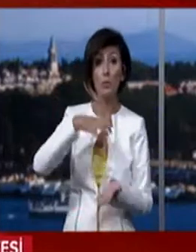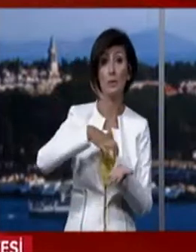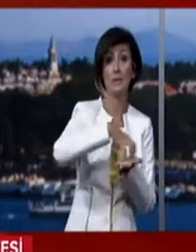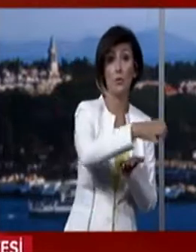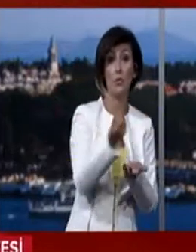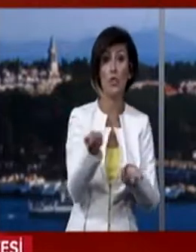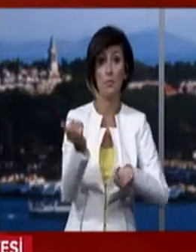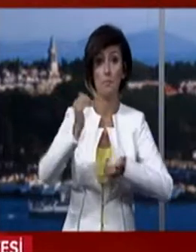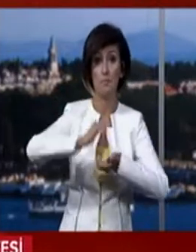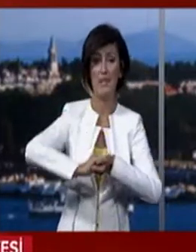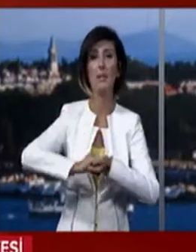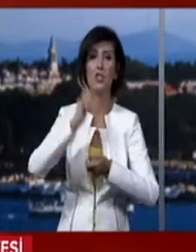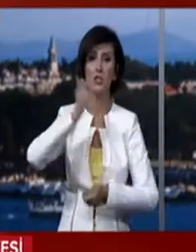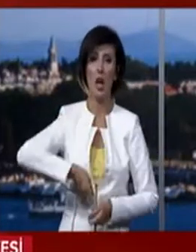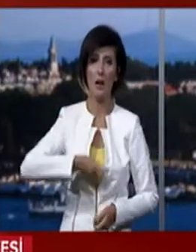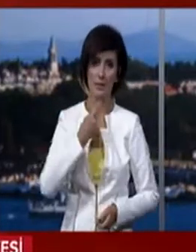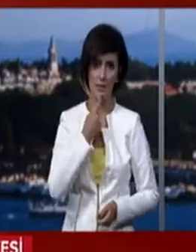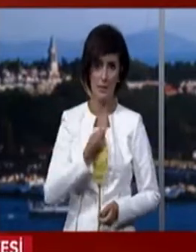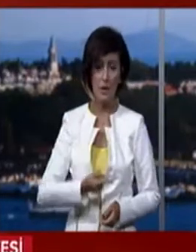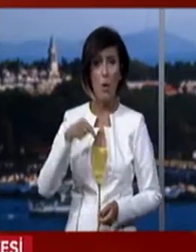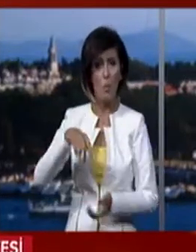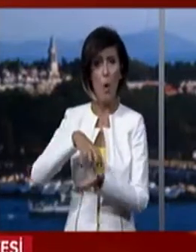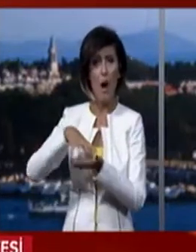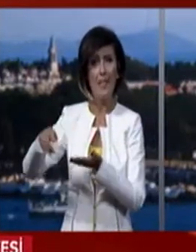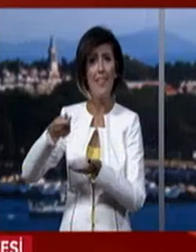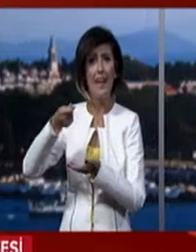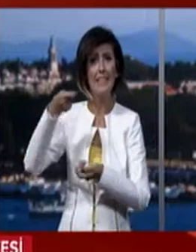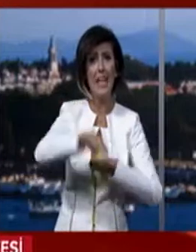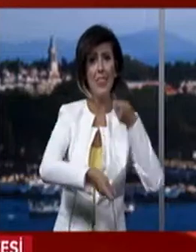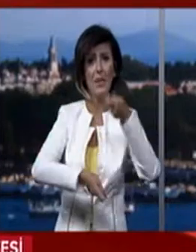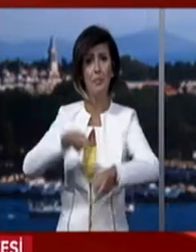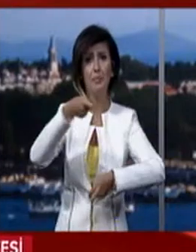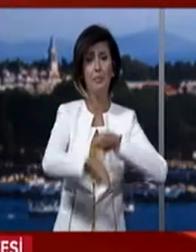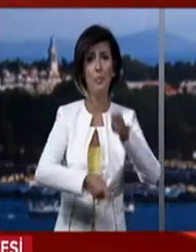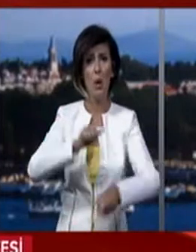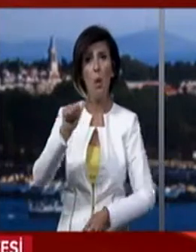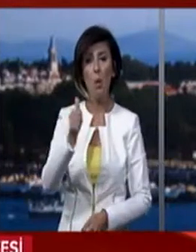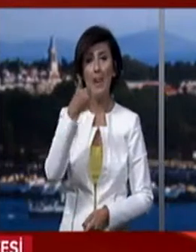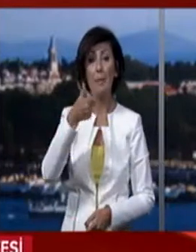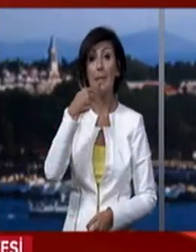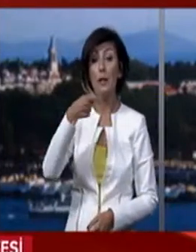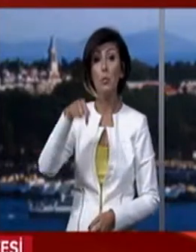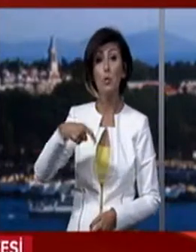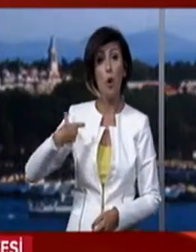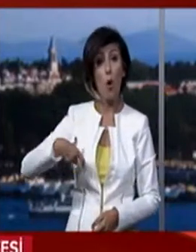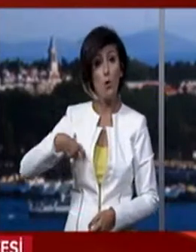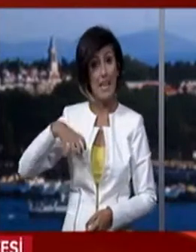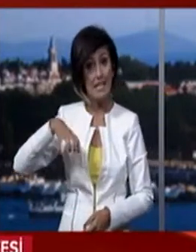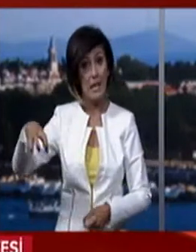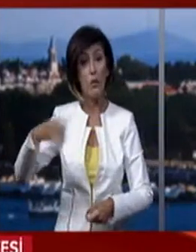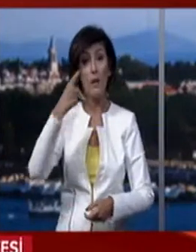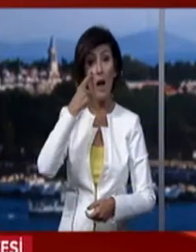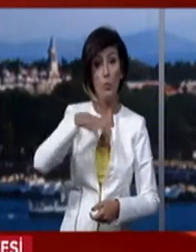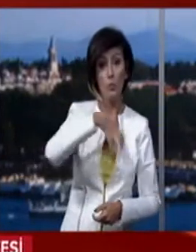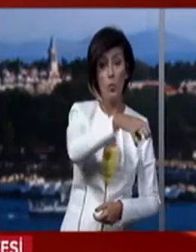işbirliğinin şart olduğunu vurguladı. Bu alanda yatırımların da önemli olduğunu dile getirdi ve yine burada kamu ve özel sektörün